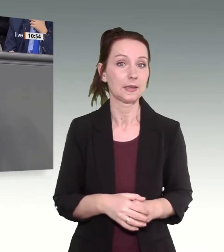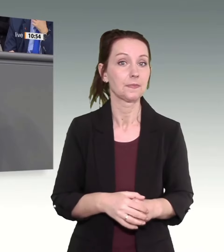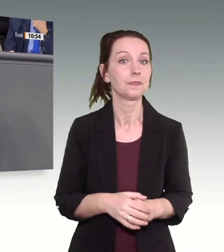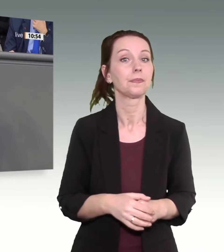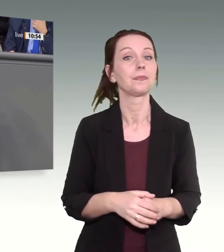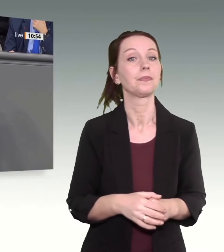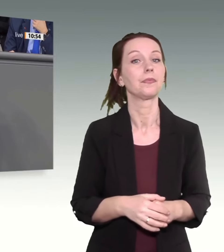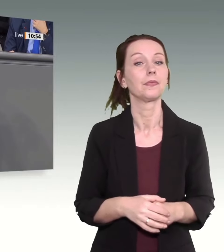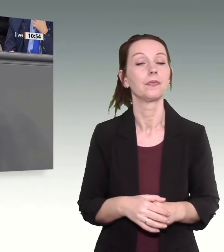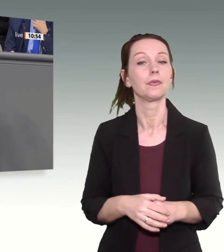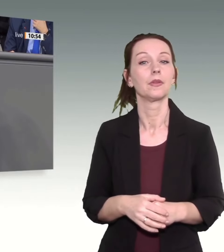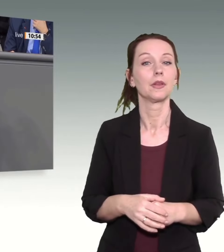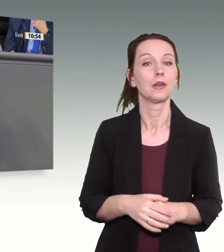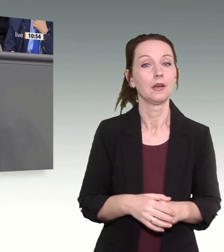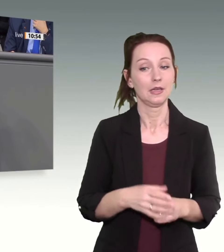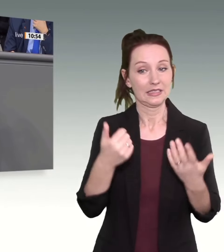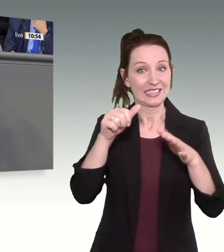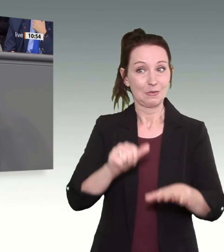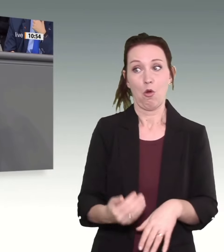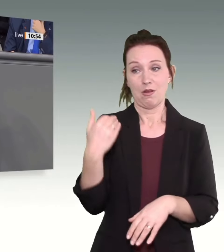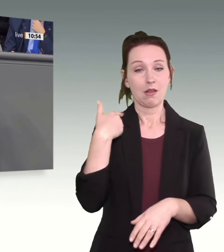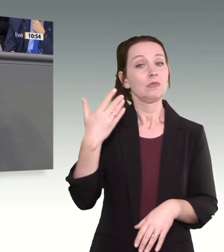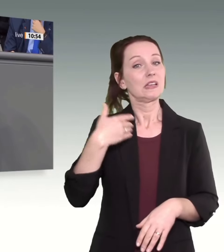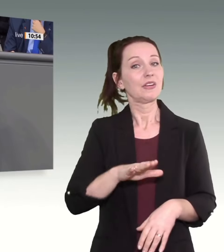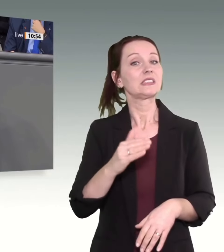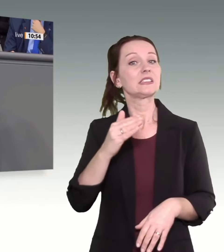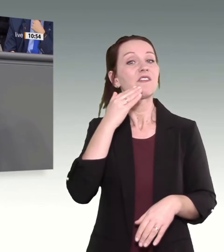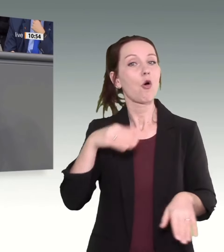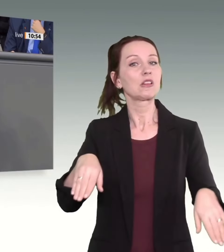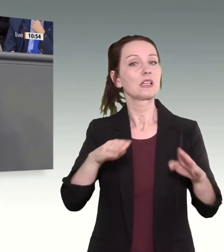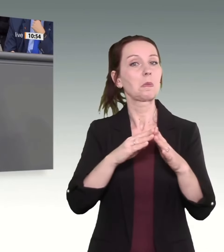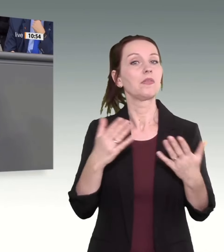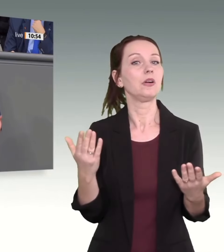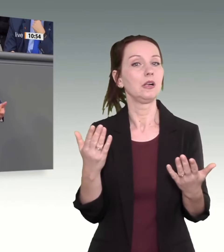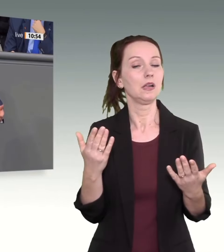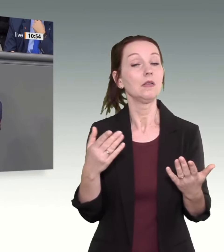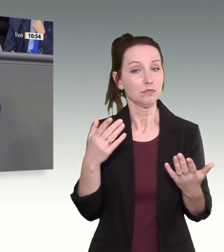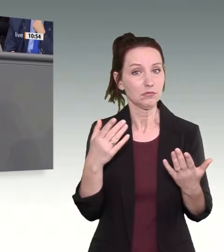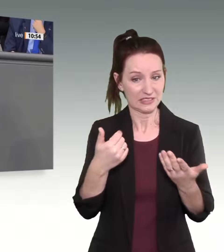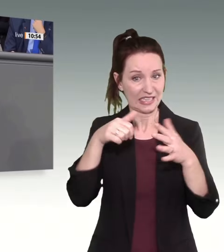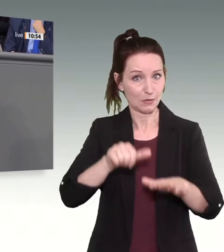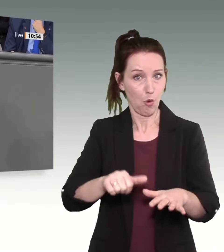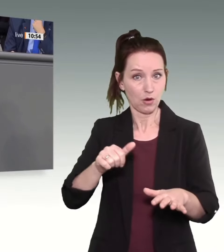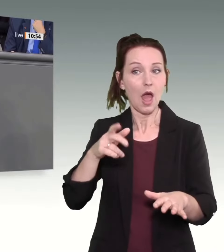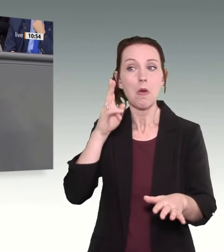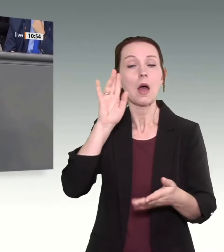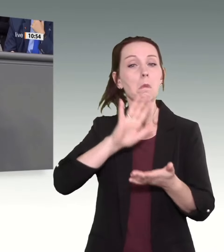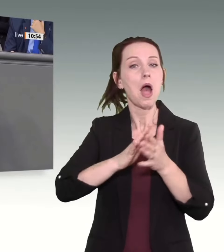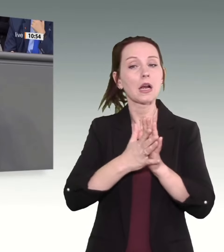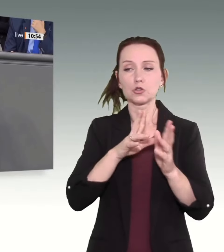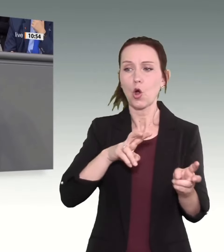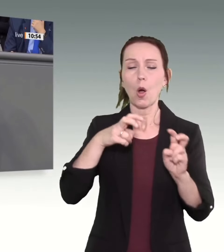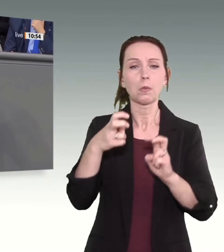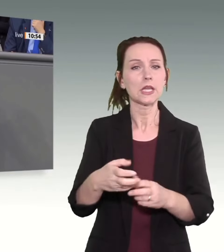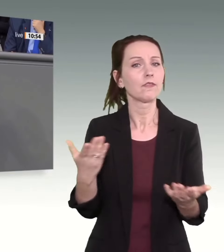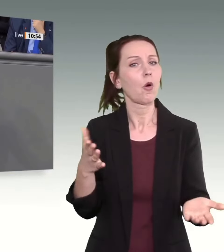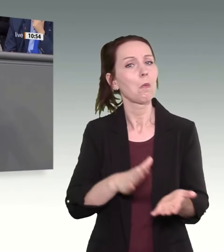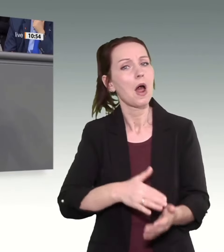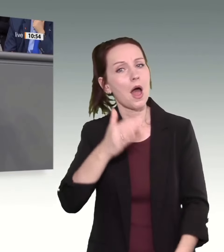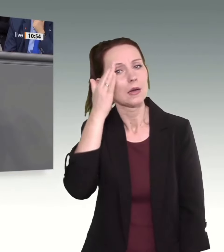Der Wohngepfer, halbes Jahr her. Wo bleibt die Umsetzung? Wo bleibt der Paragraf 246 E? Die Einführung